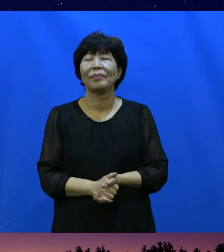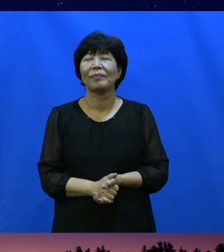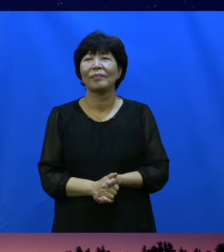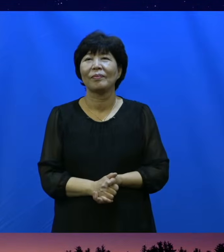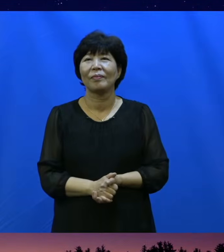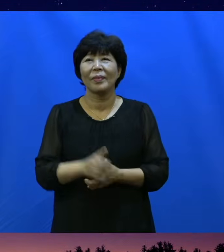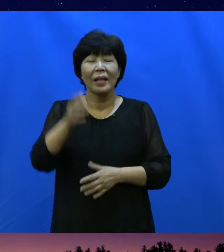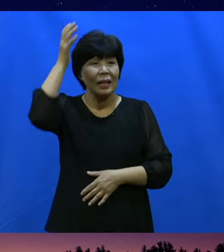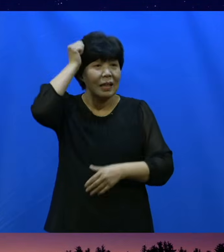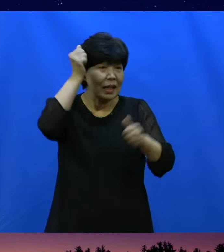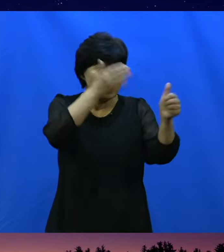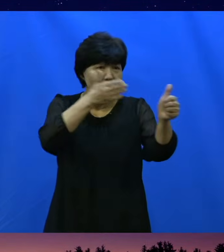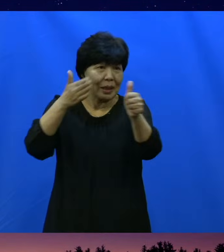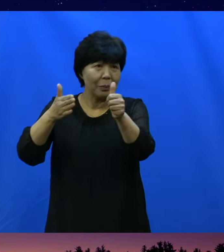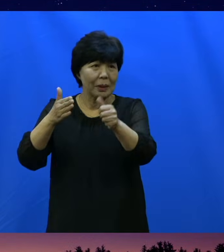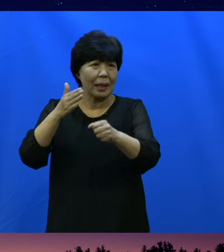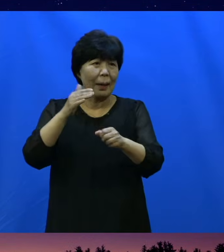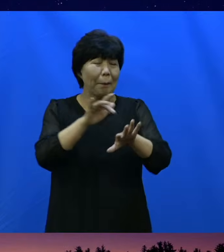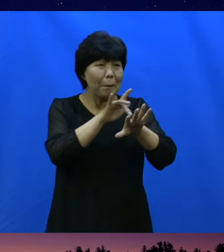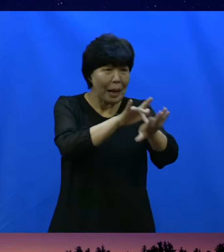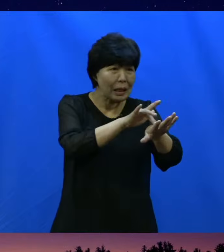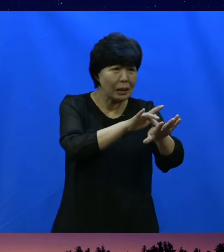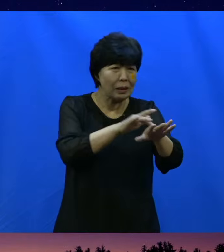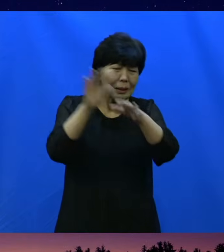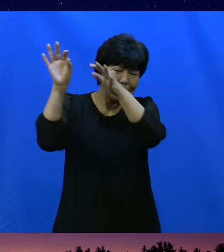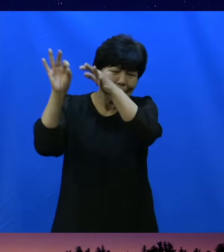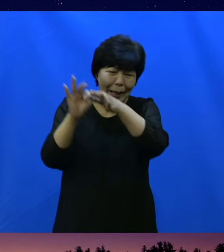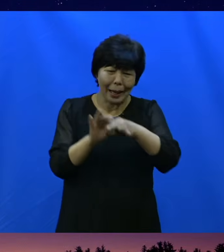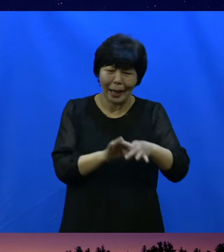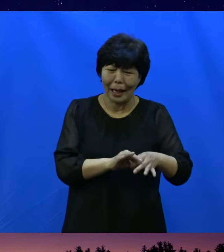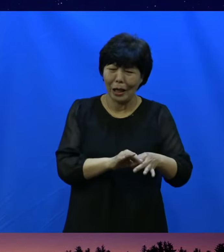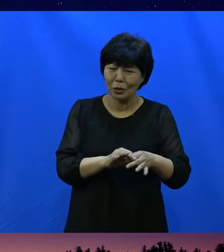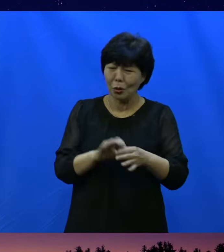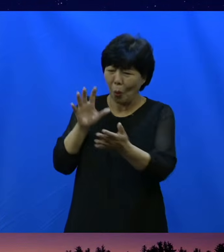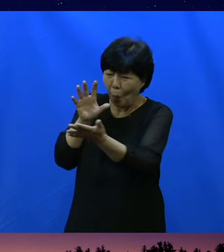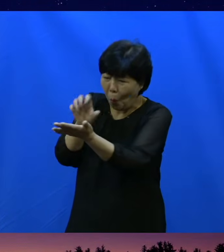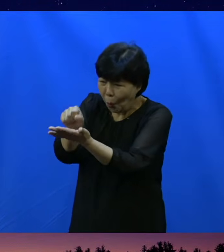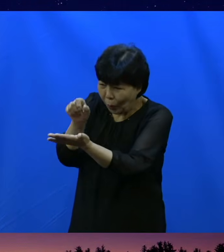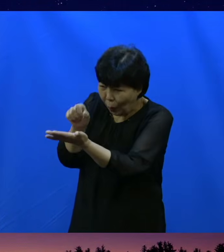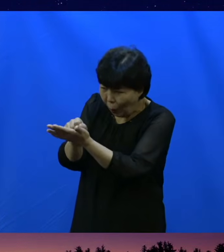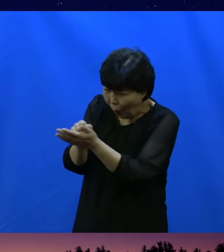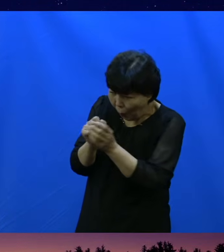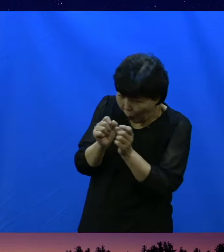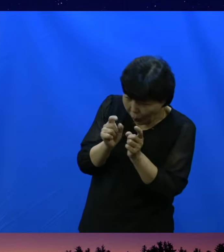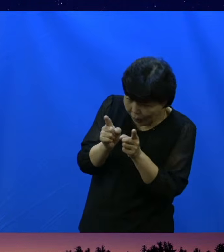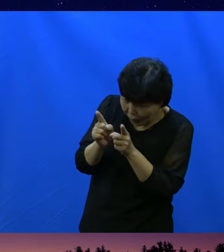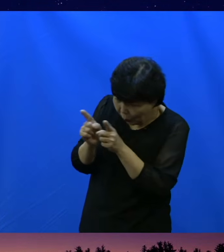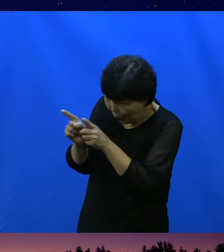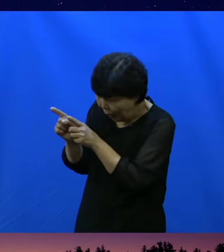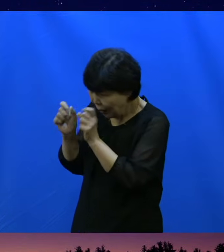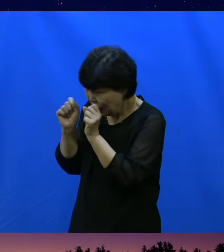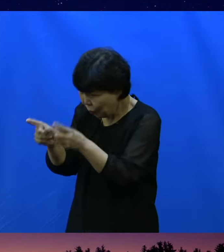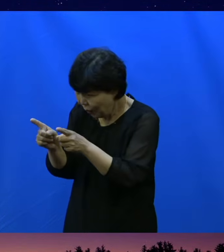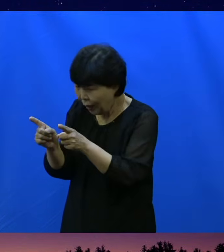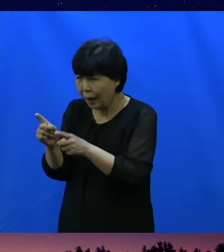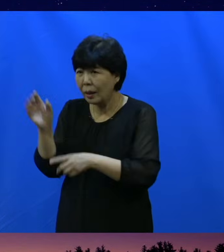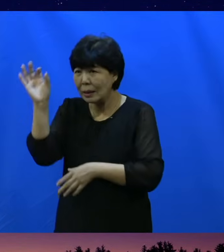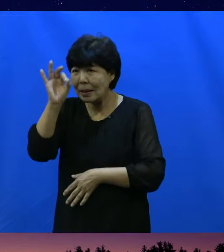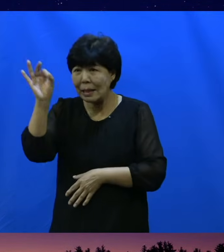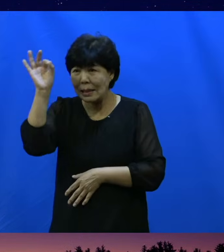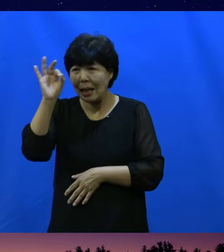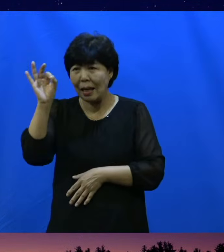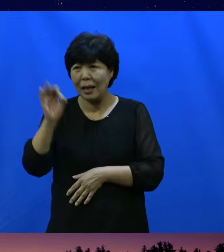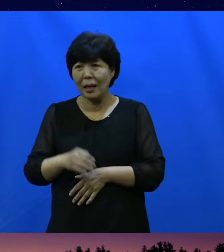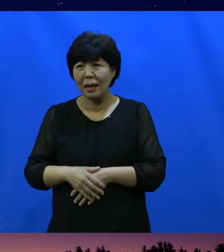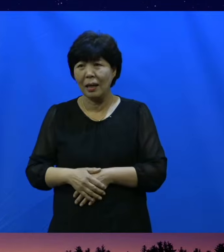여러분, 기억하십시오. 마귀는 쉴 새 없이 우리를 공격하고 고발하라고 기회를 노립니다. 여러분, 이 고발을 그냥